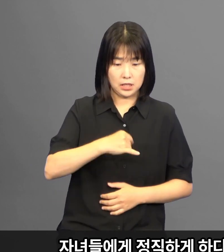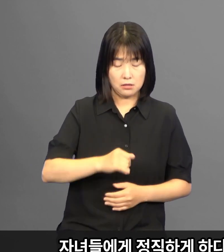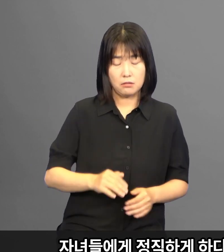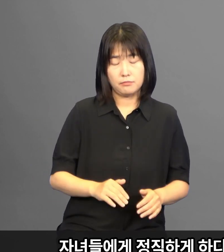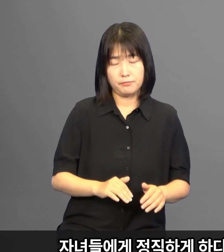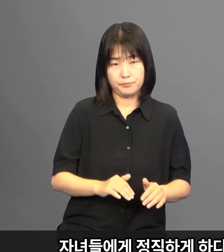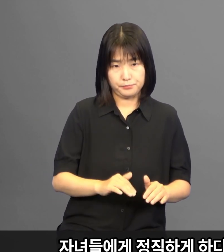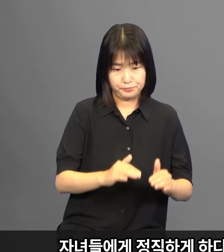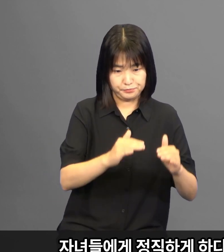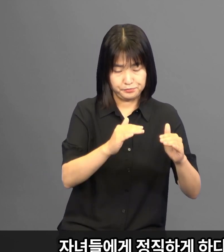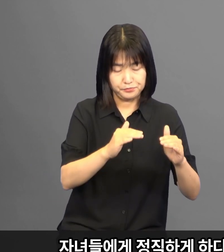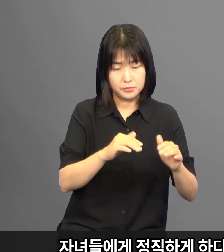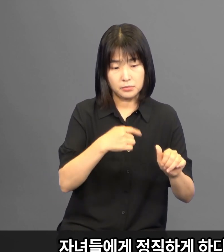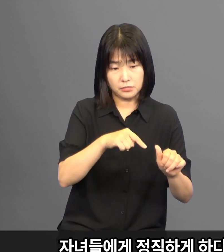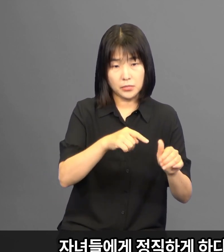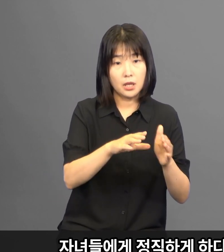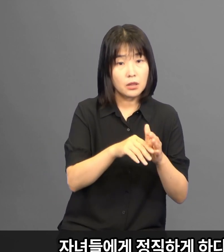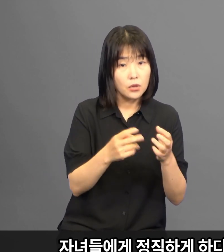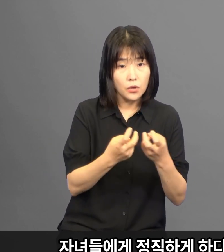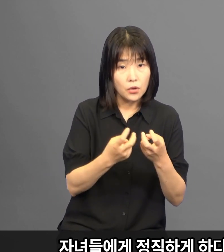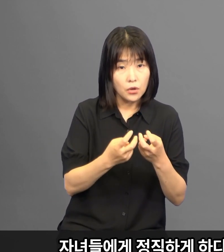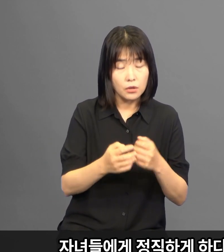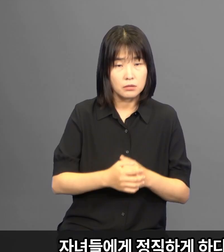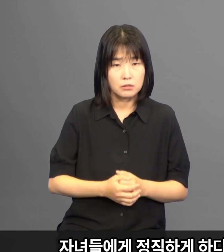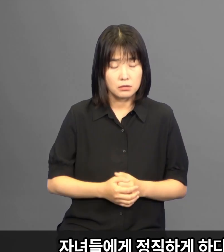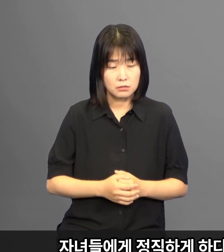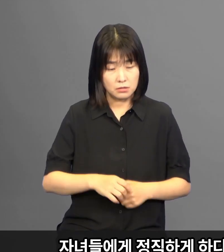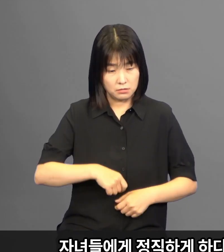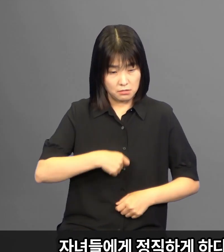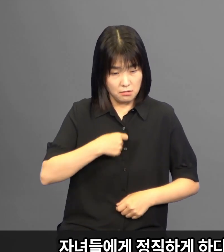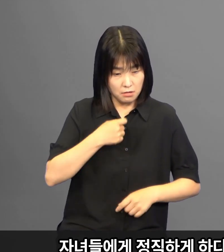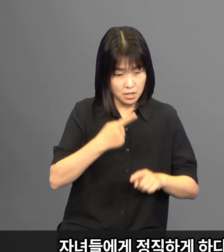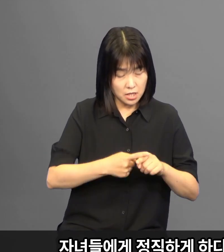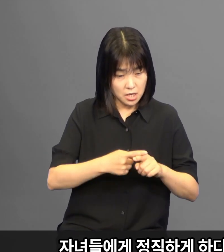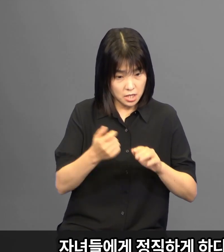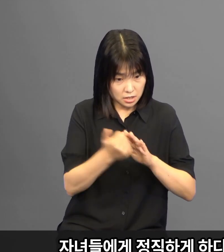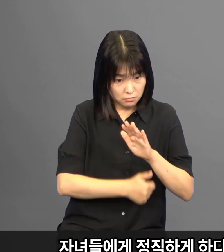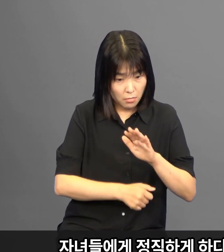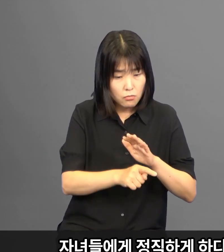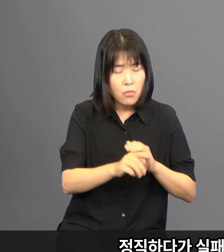합니까? 자녀들에게 정직하게 하다가 실패하면 그건 진짜 성공이다.